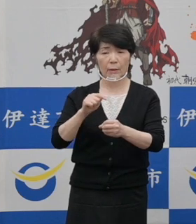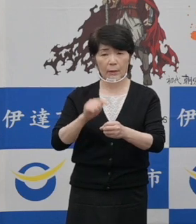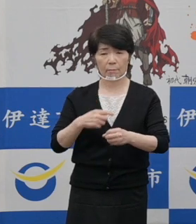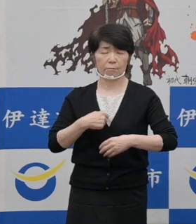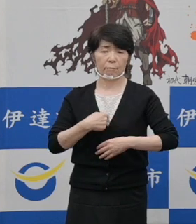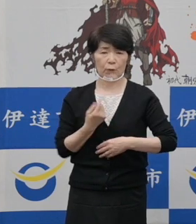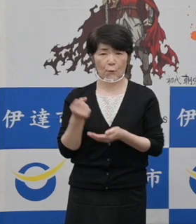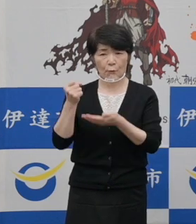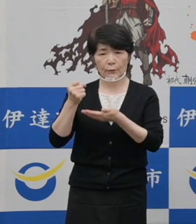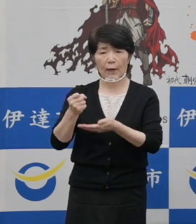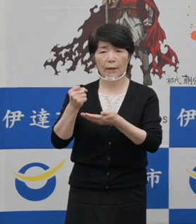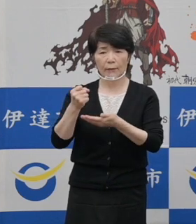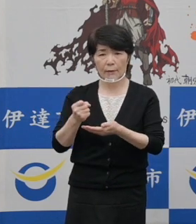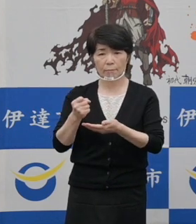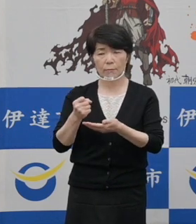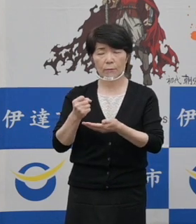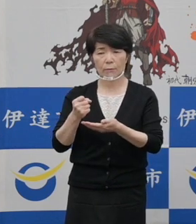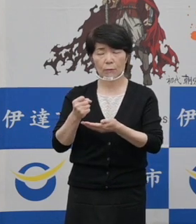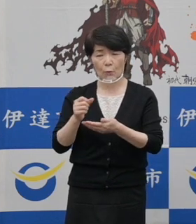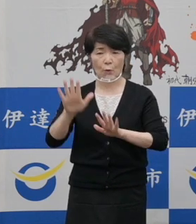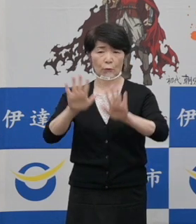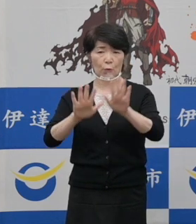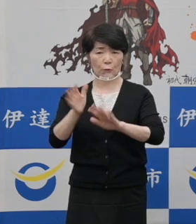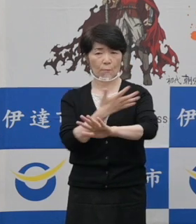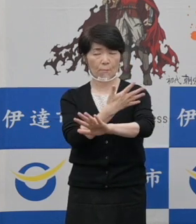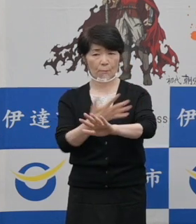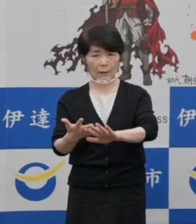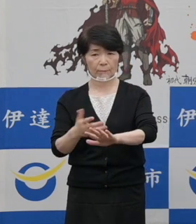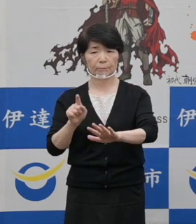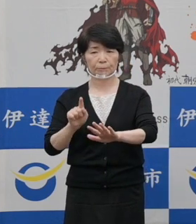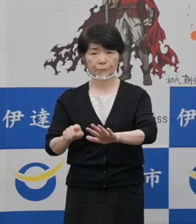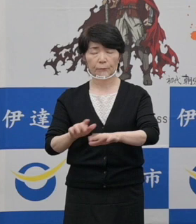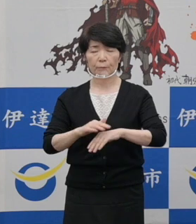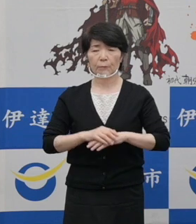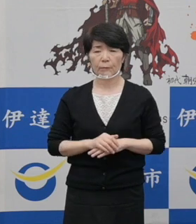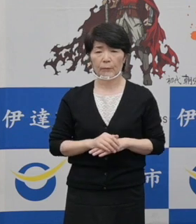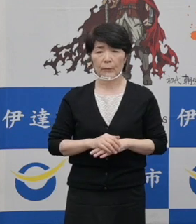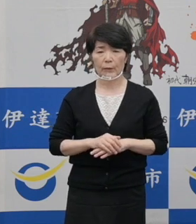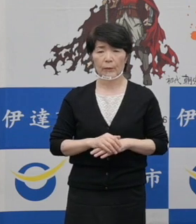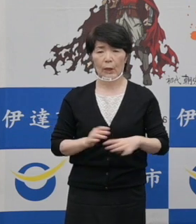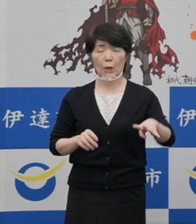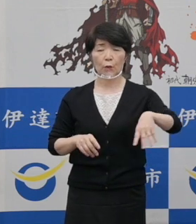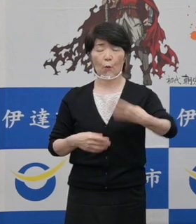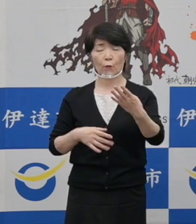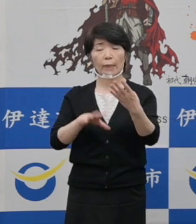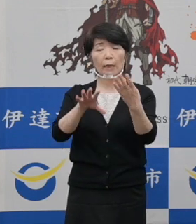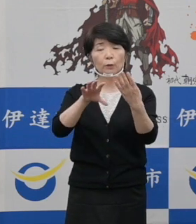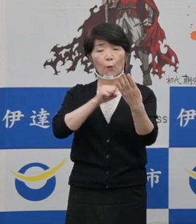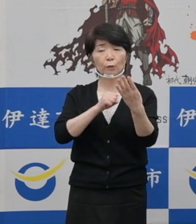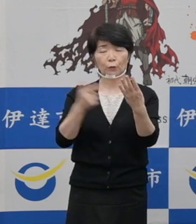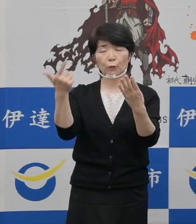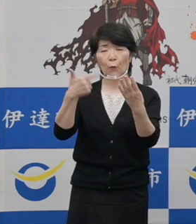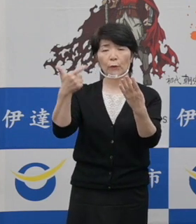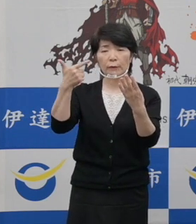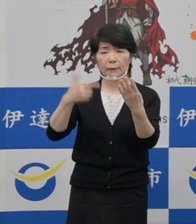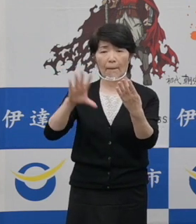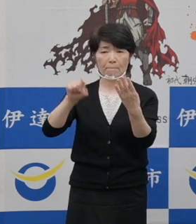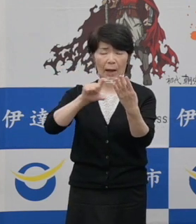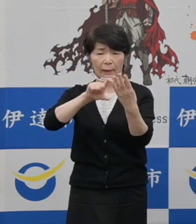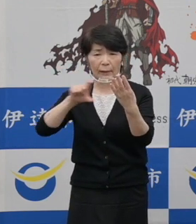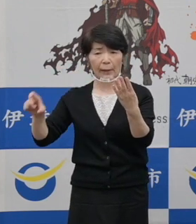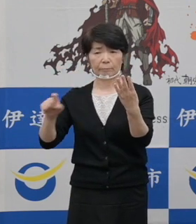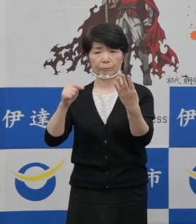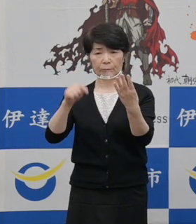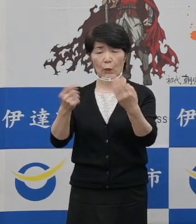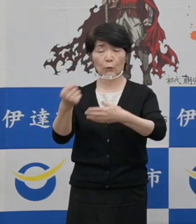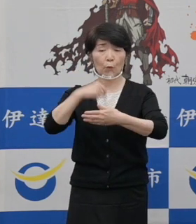の推移でございます。地方債残高は400億6000万円となっております。